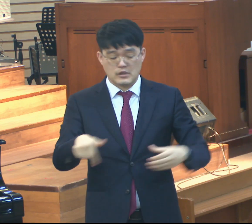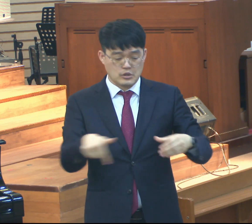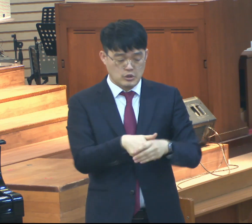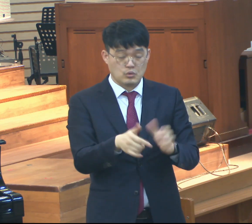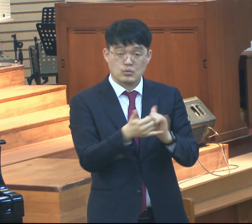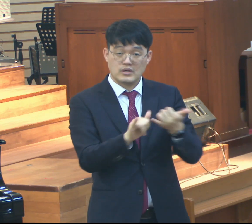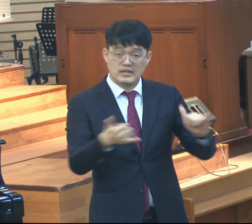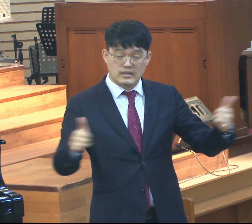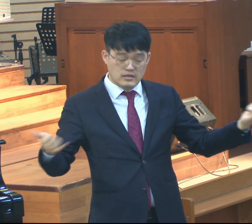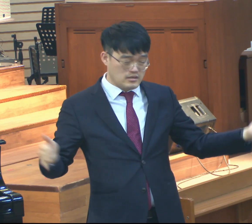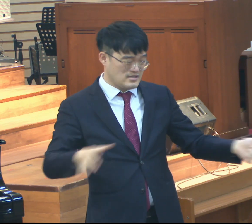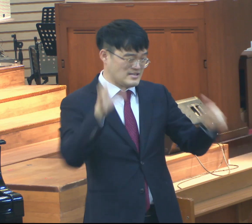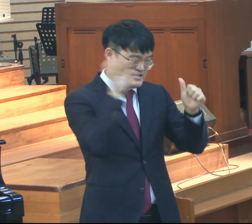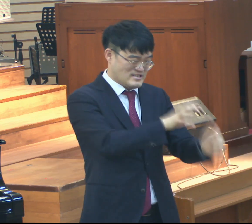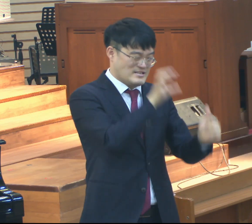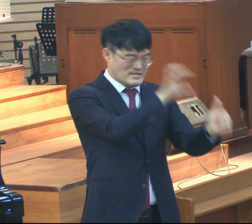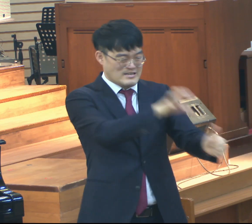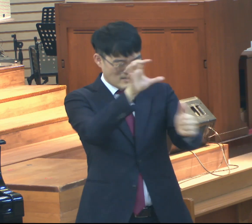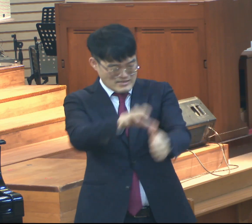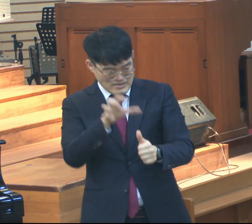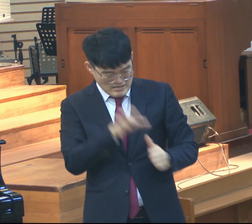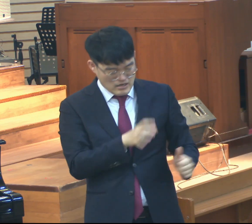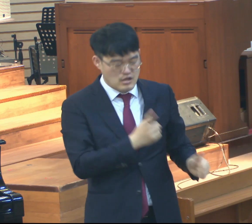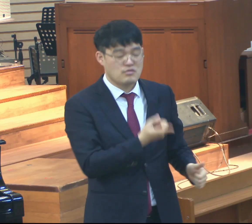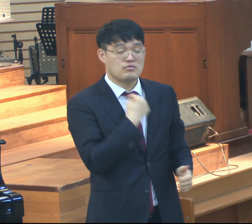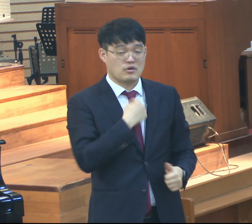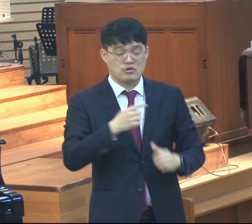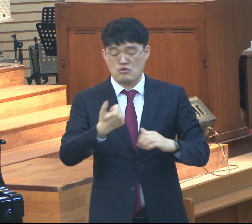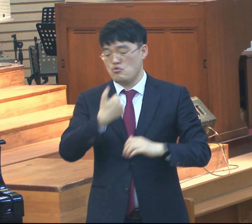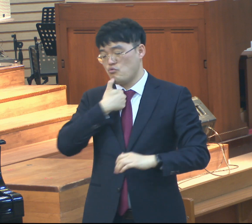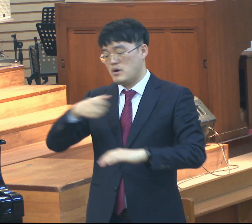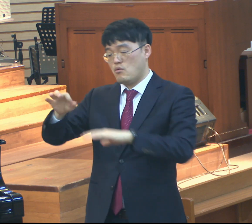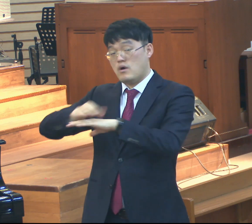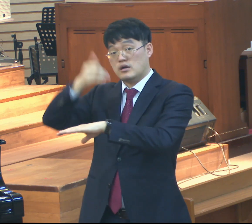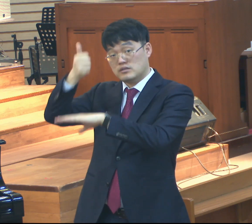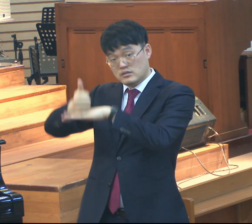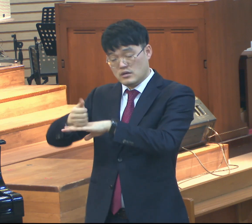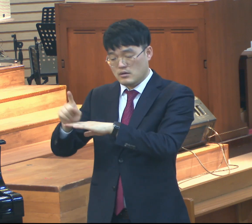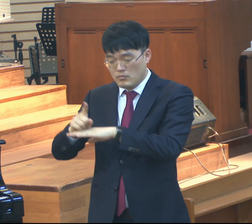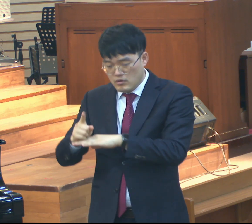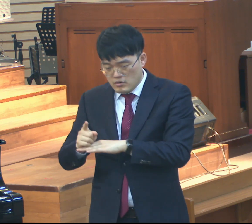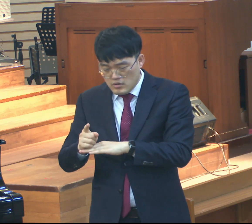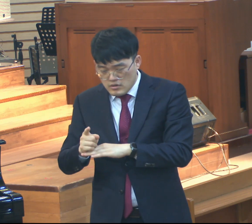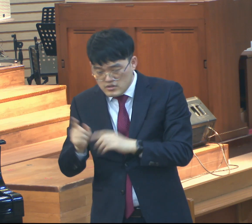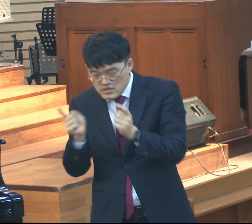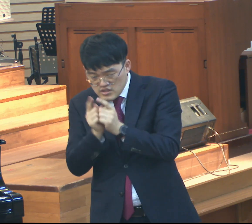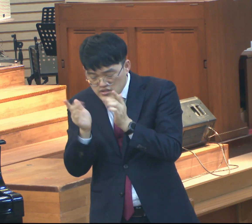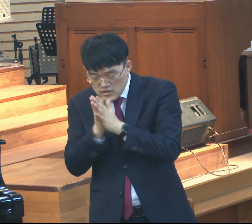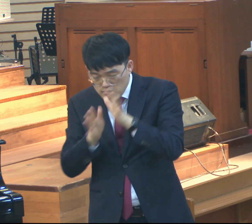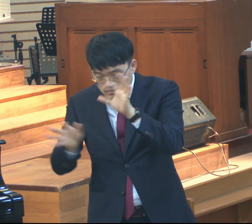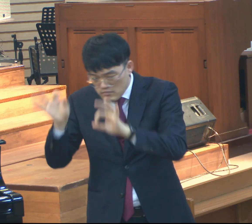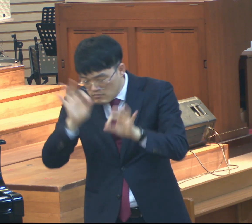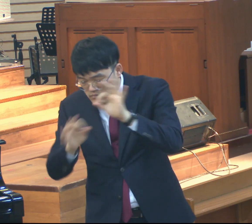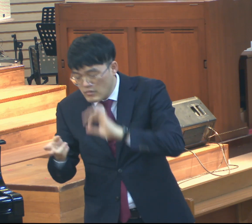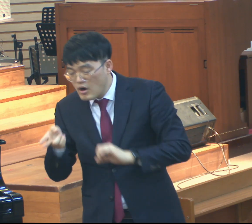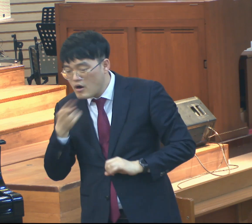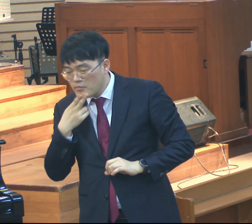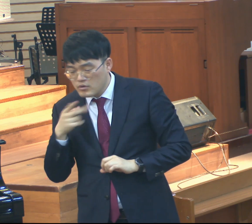핍박하고 박해하던 황제들과 관리들은 충분히 알아보지도 않고 선입견을 가지고 교인들을